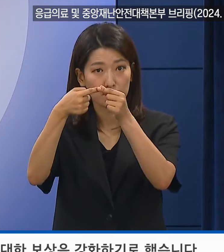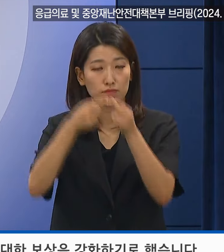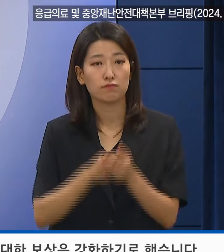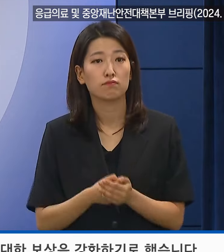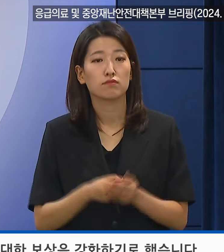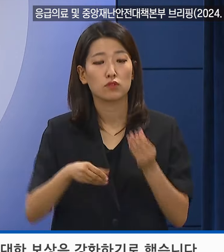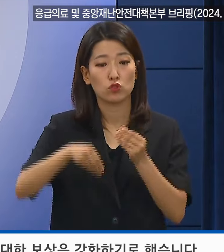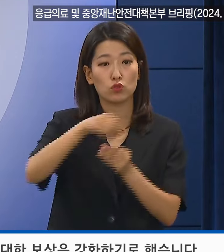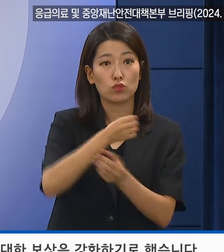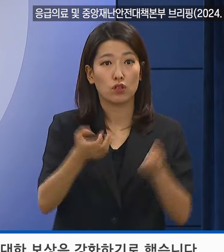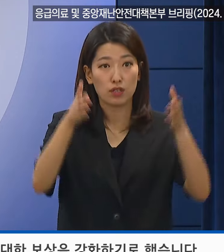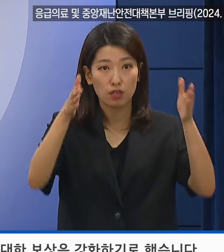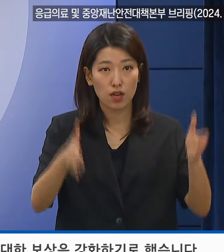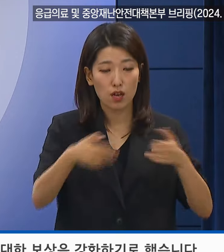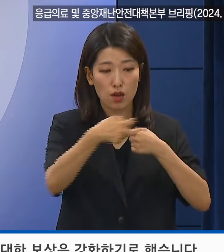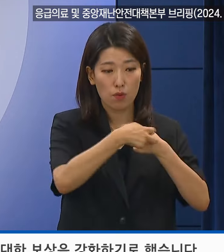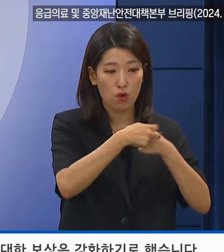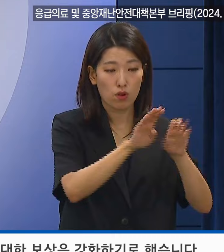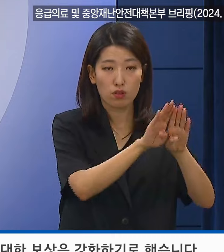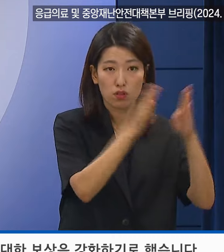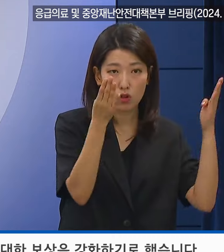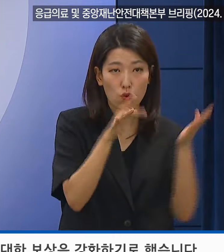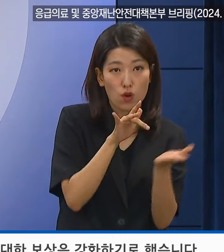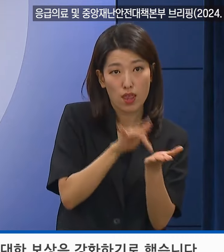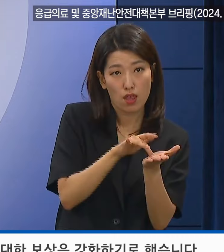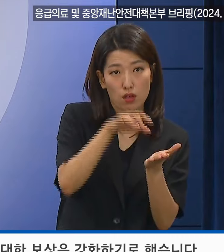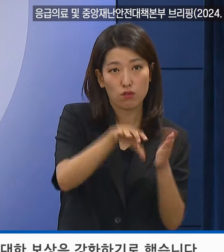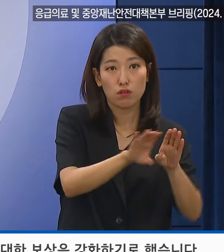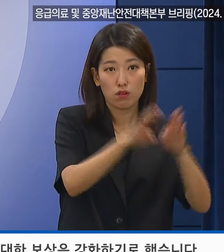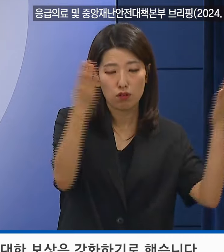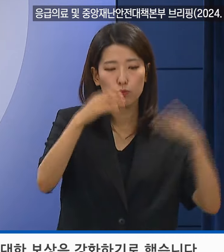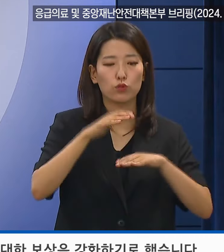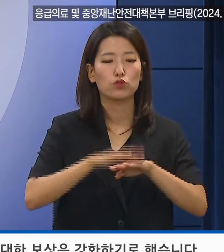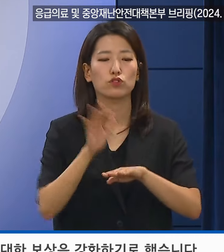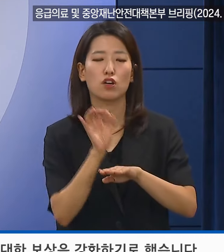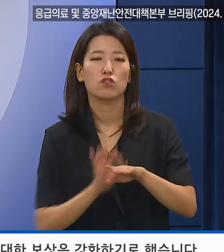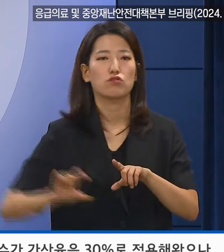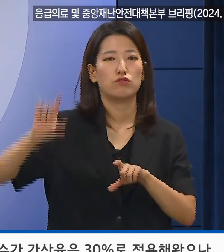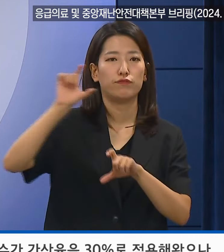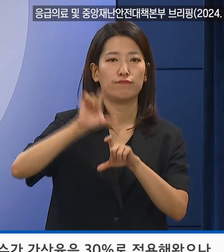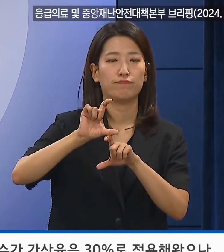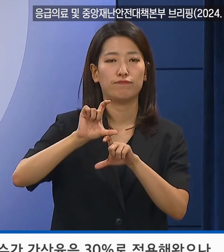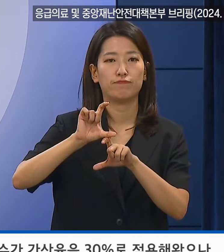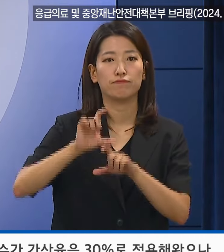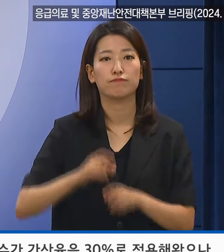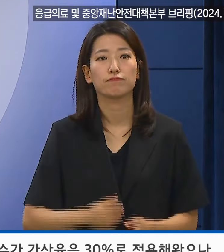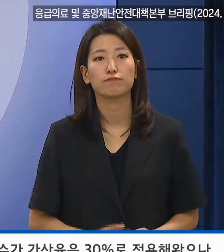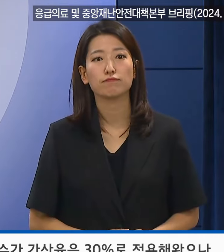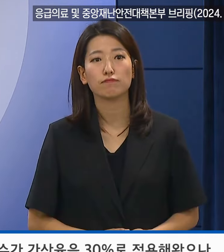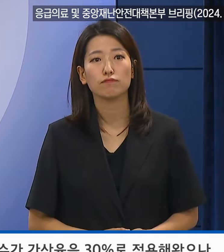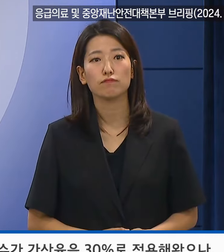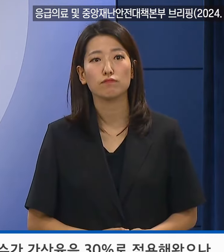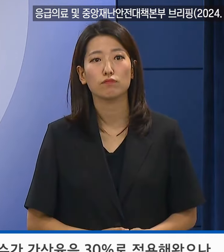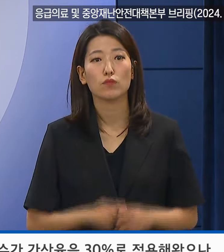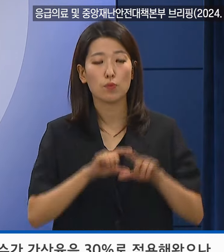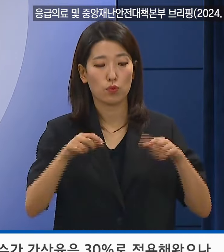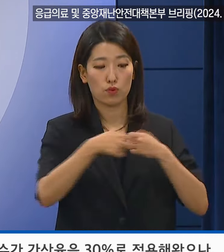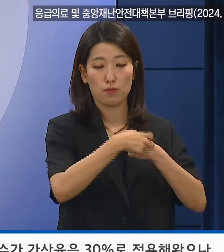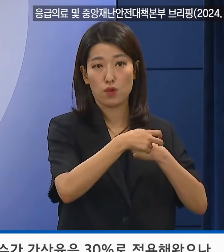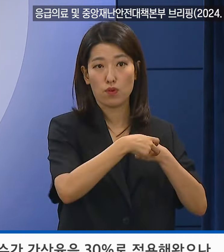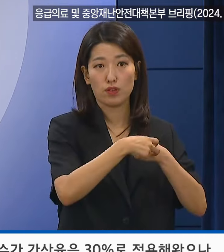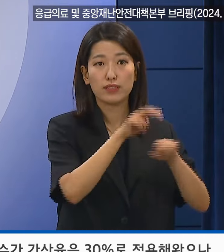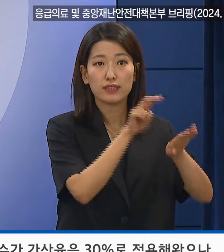문 여는 의료기관과 약국에 대한 보상을 강화하기로 했습니다. 그간 병의원